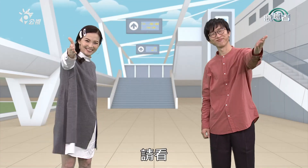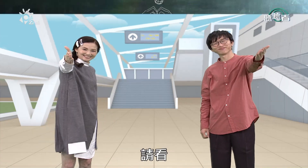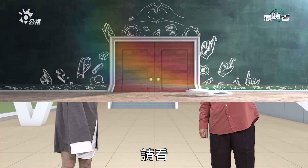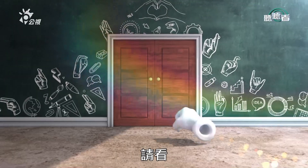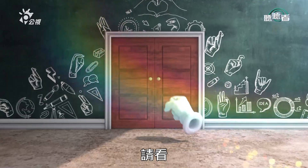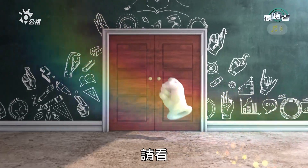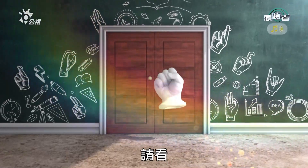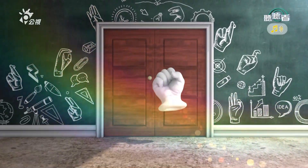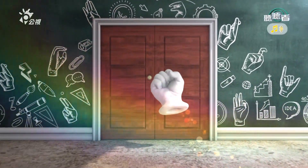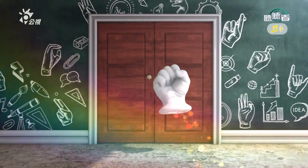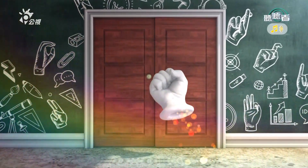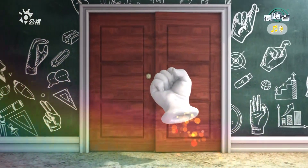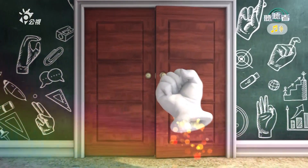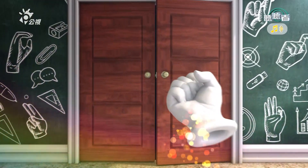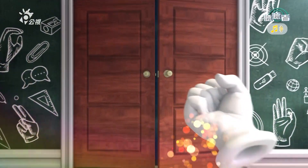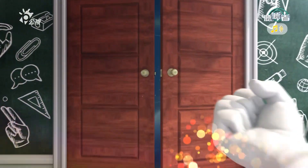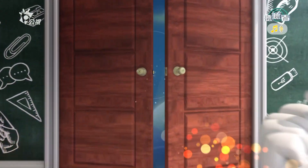请看。